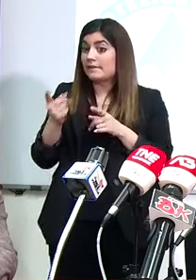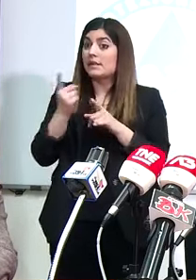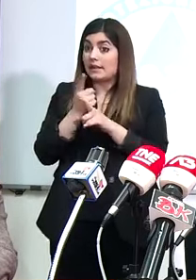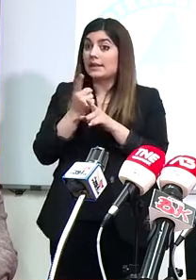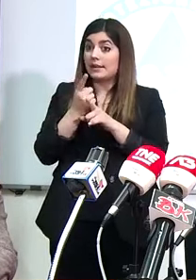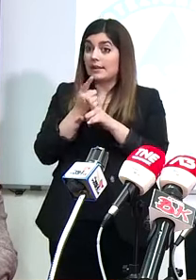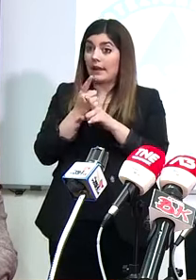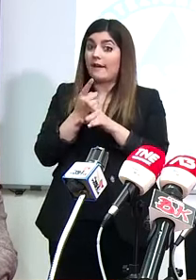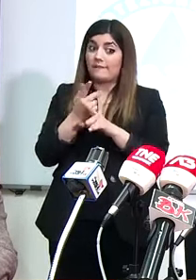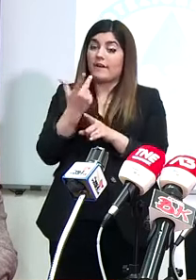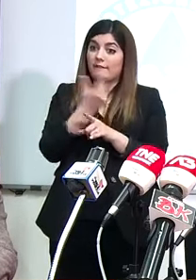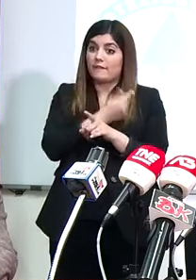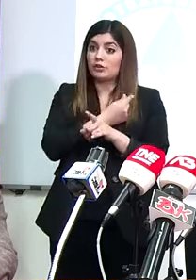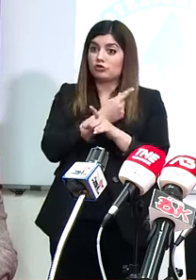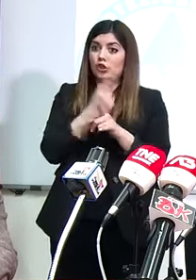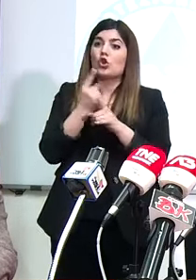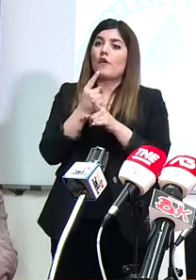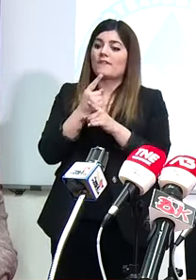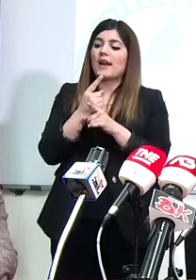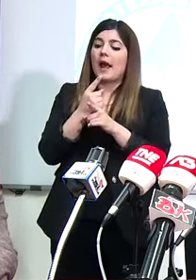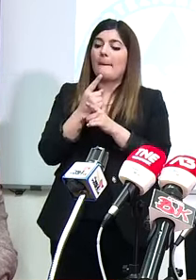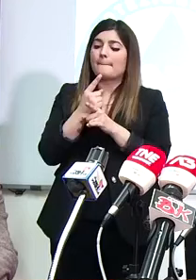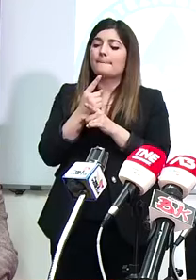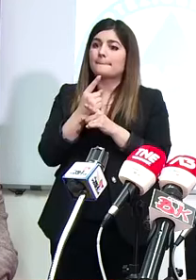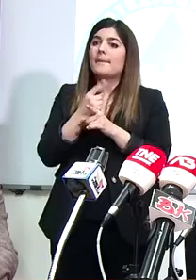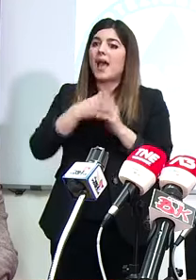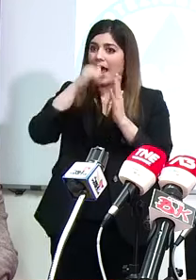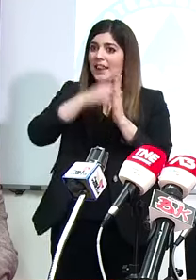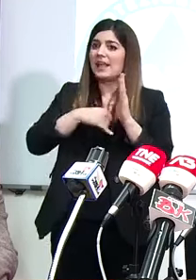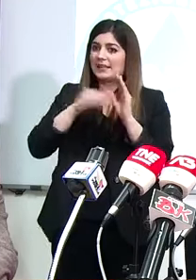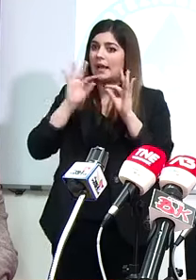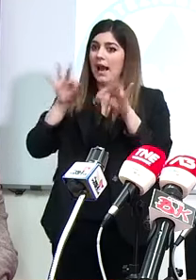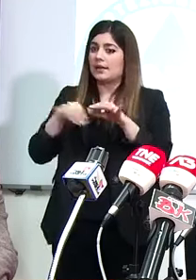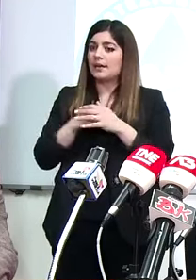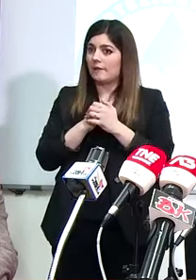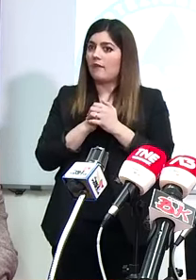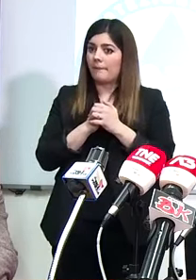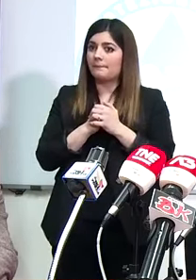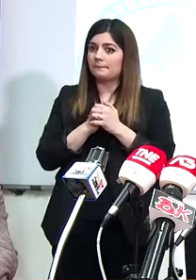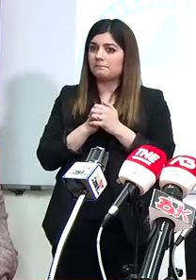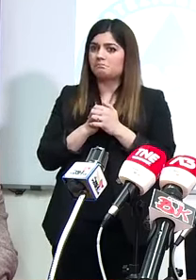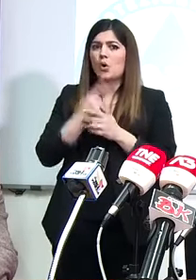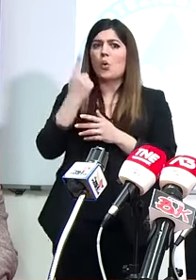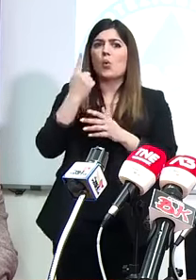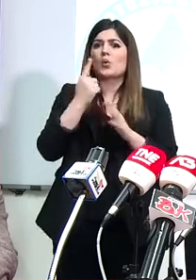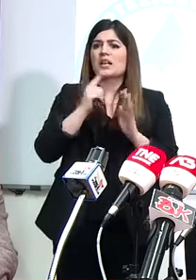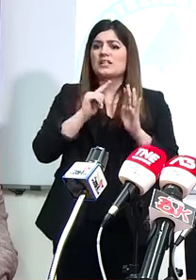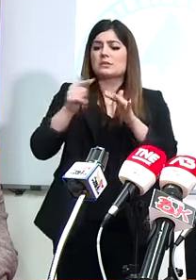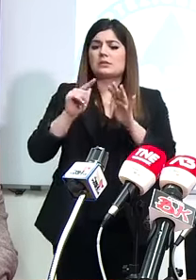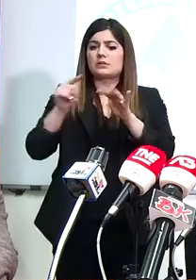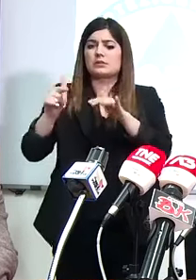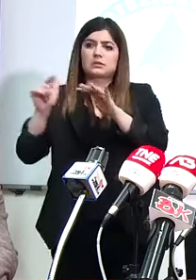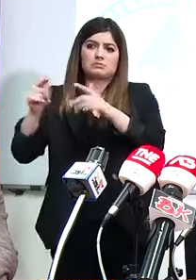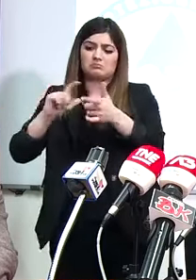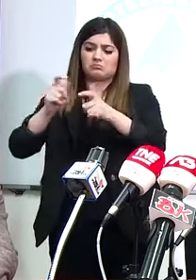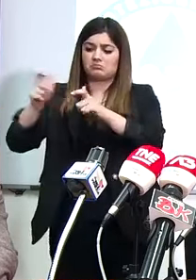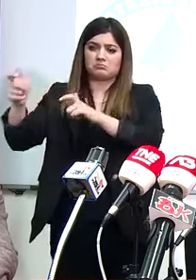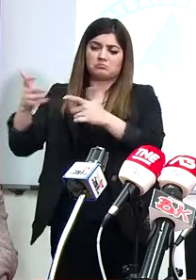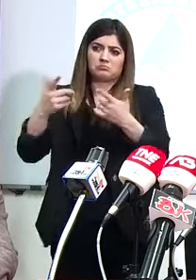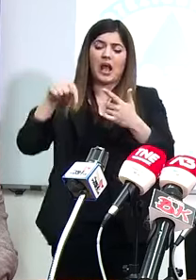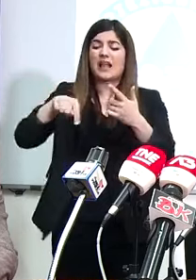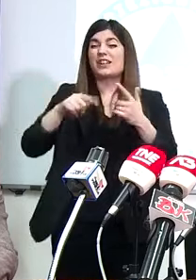vengono chiamati dovrebbe essere data la lettera quindi una settimana dopo l'altro adesso noi abbiamo le prossime settimane che